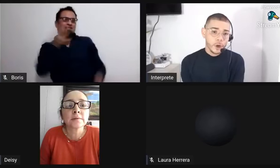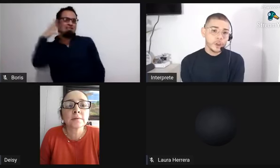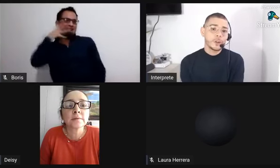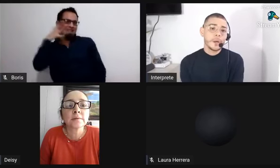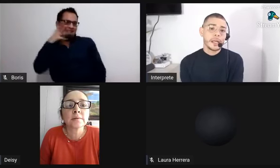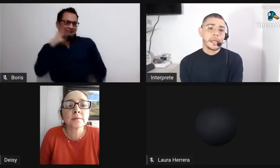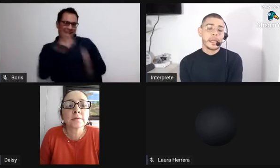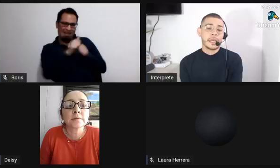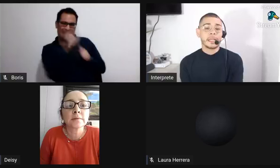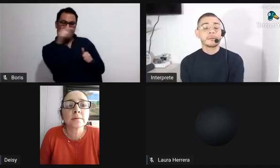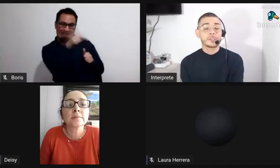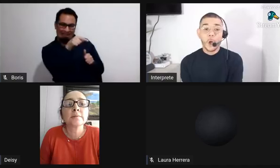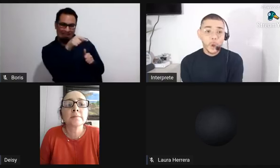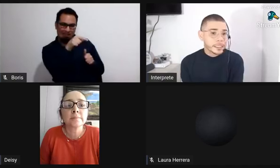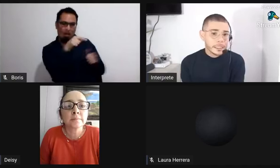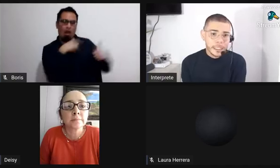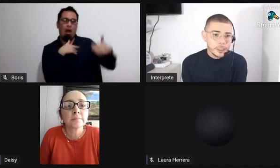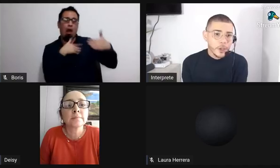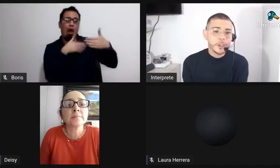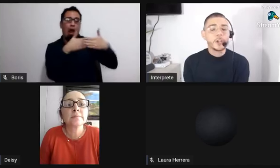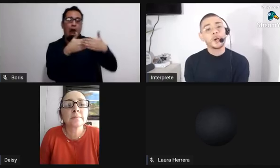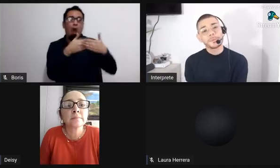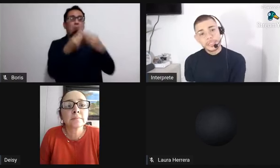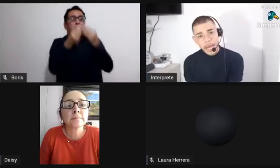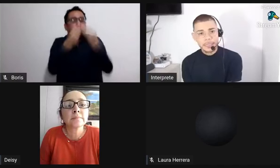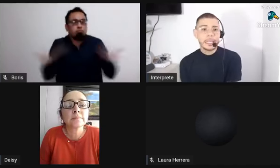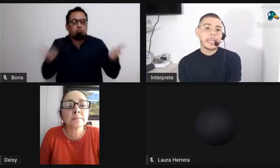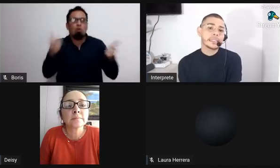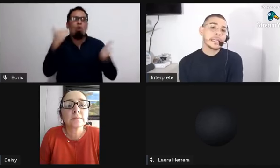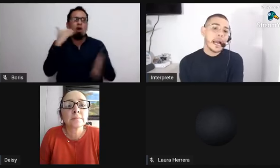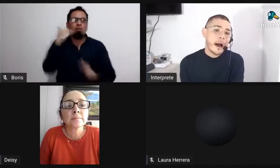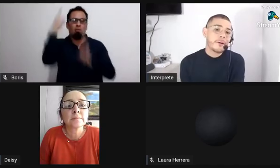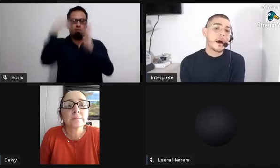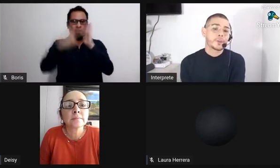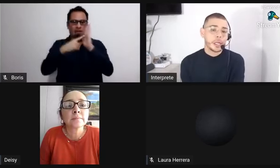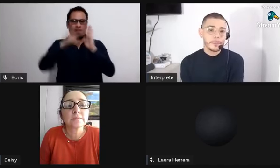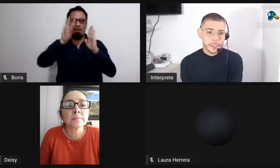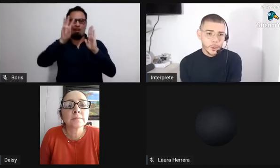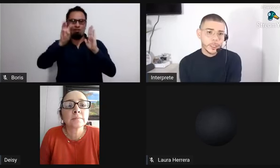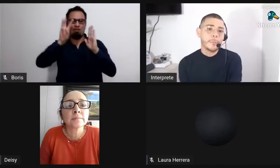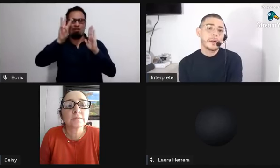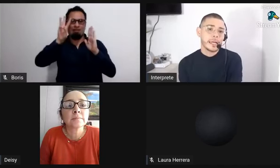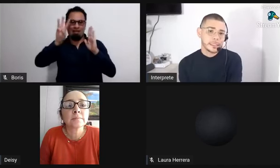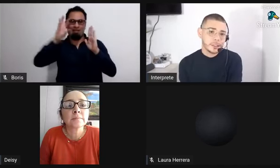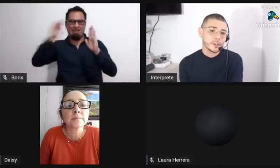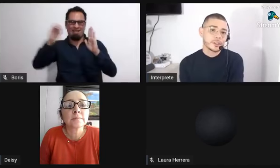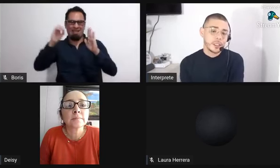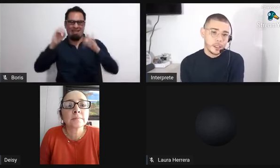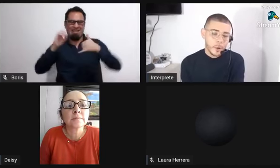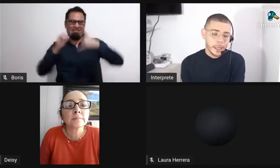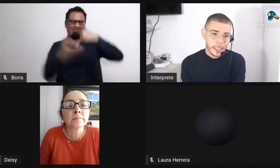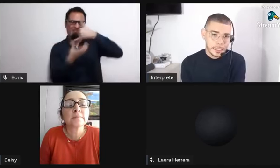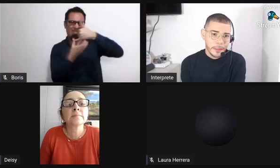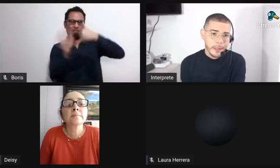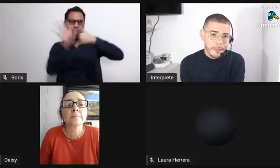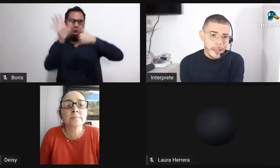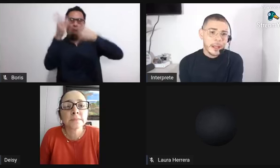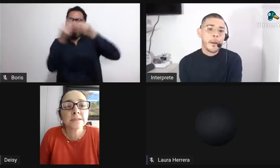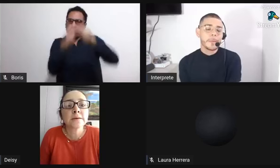control sobre todo ese territorio, no obstante, él delegaba a otras personas, para ese entonces delegó al general Santander para